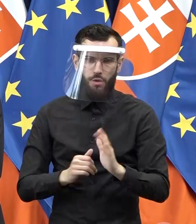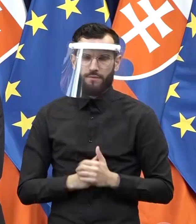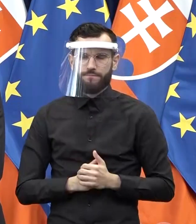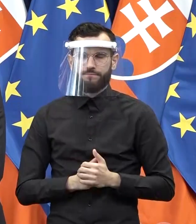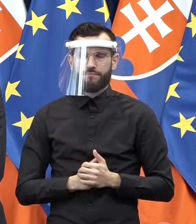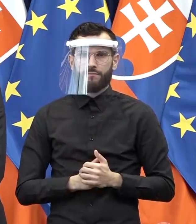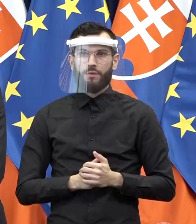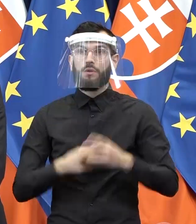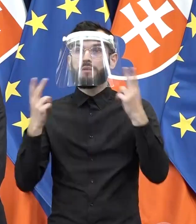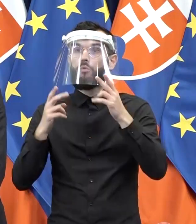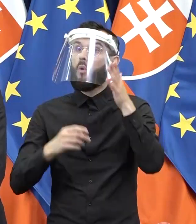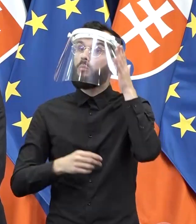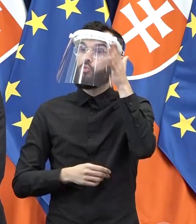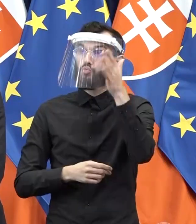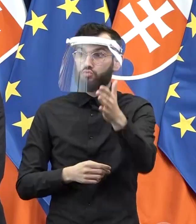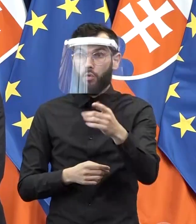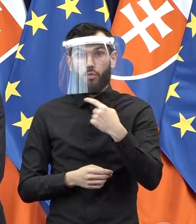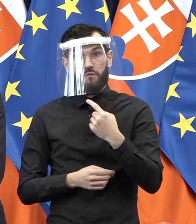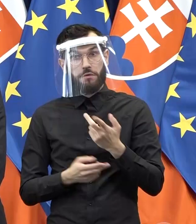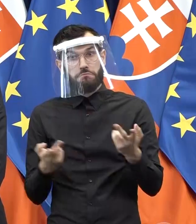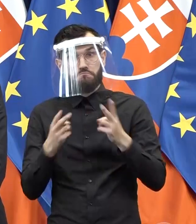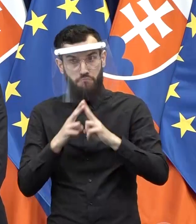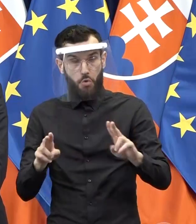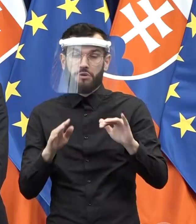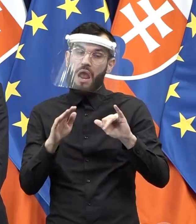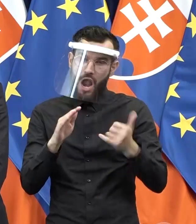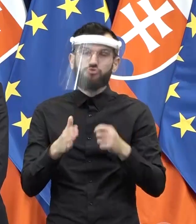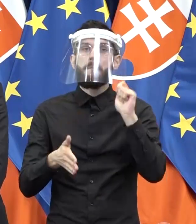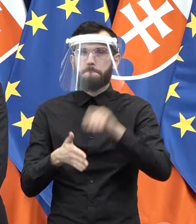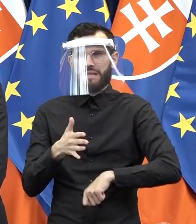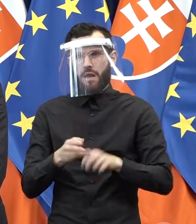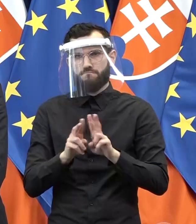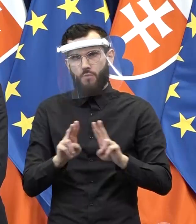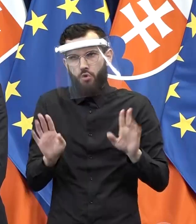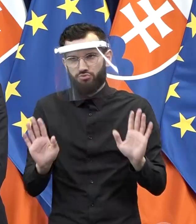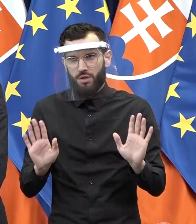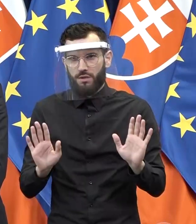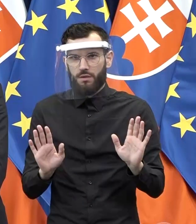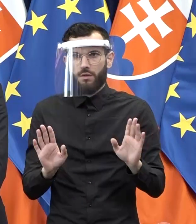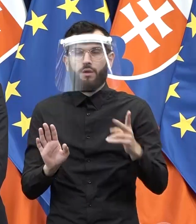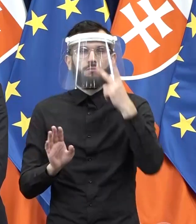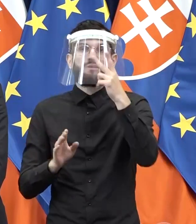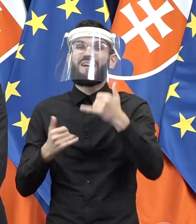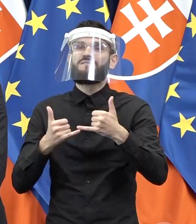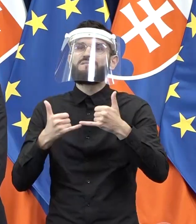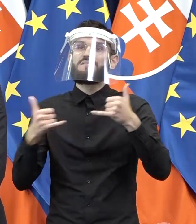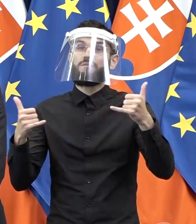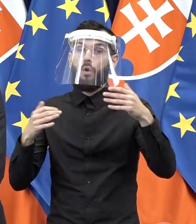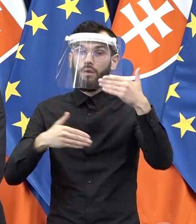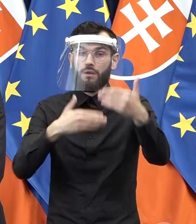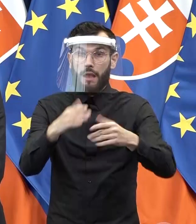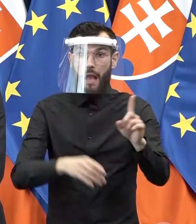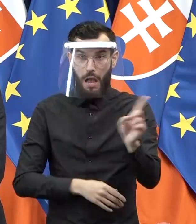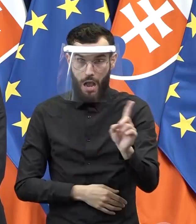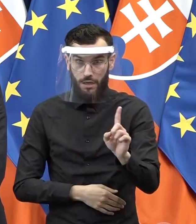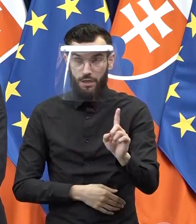Nie je však do budúcna vylúčené akékoľvek sprísnenie týchto opatrení. Budeme sledovať priebežne vývoj a